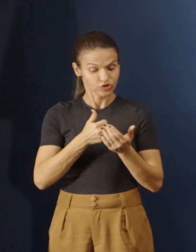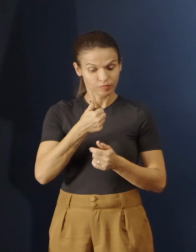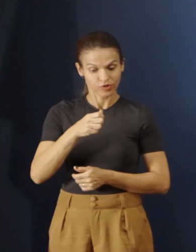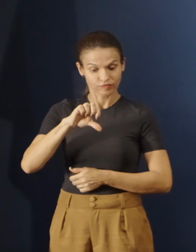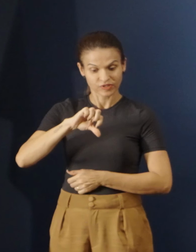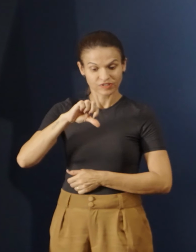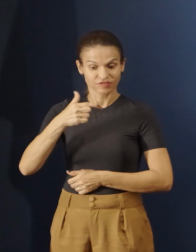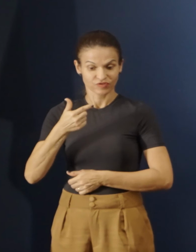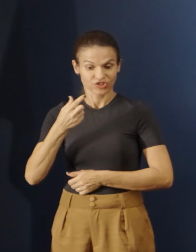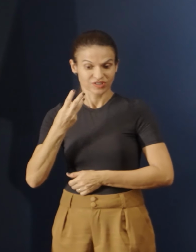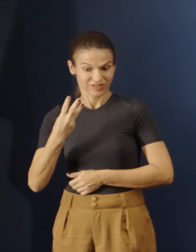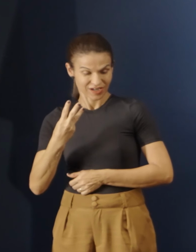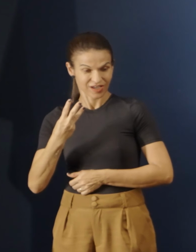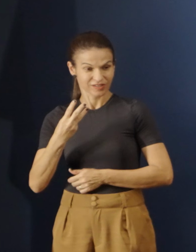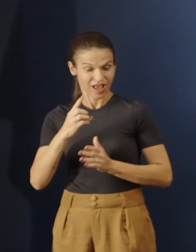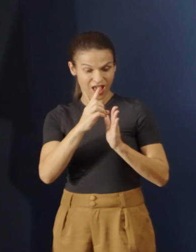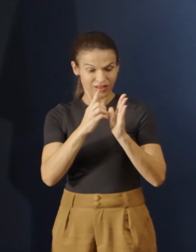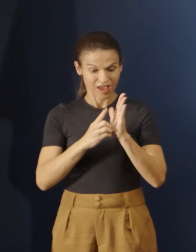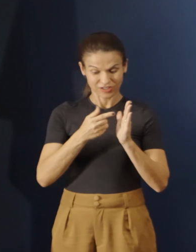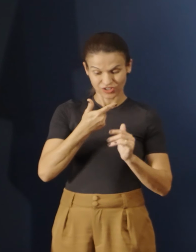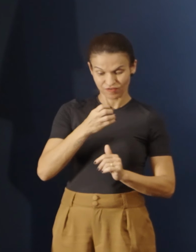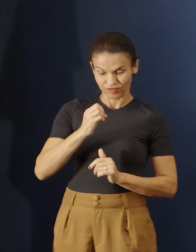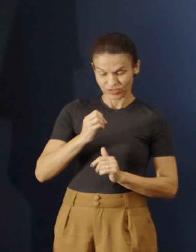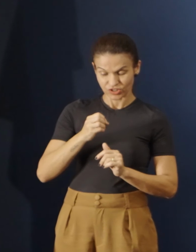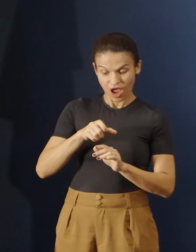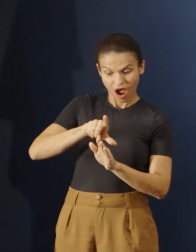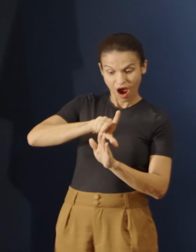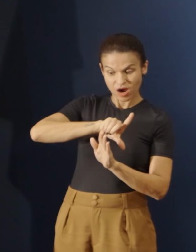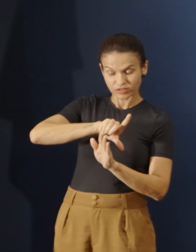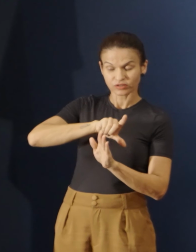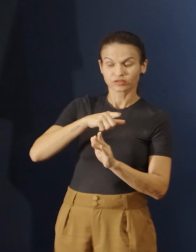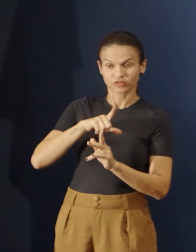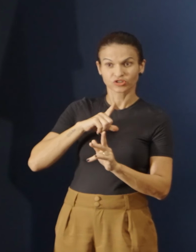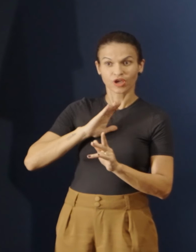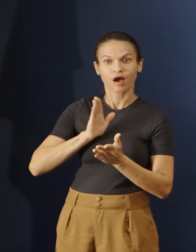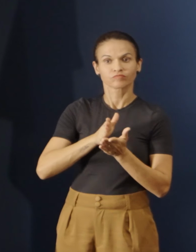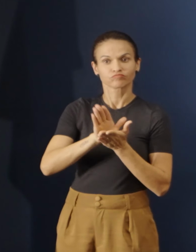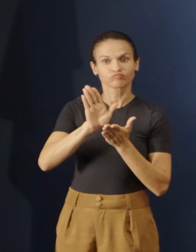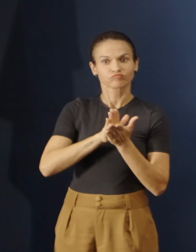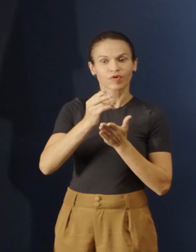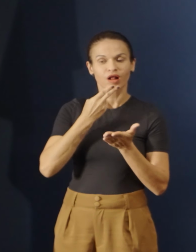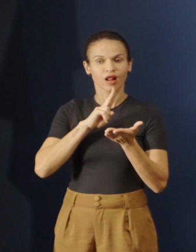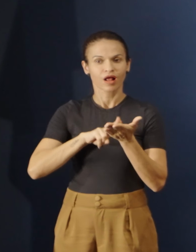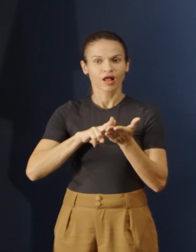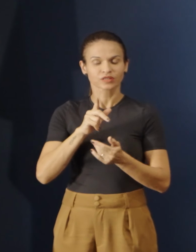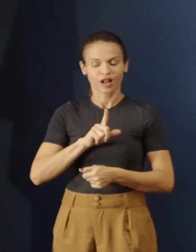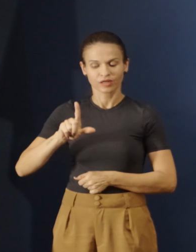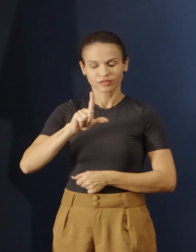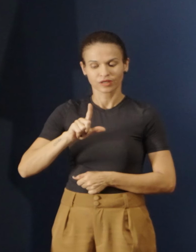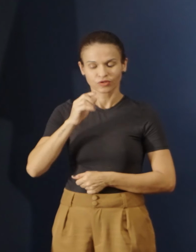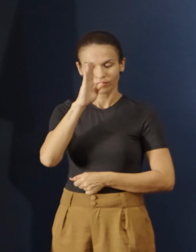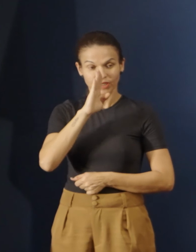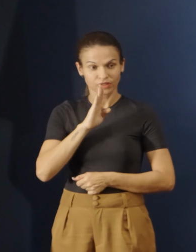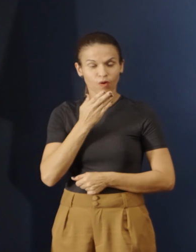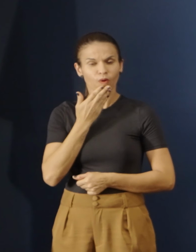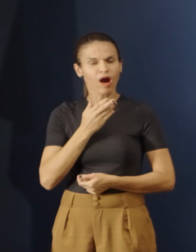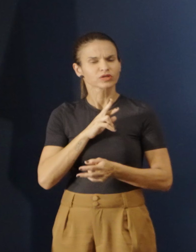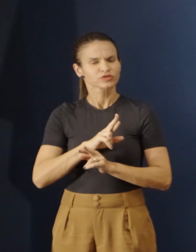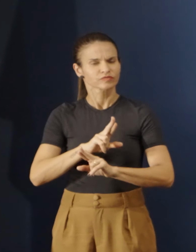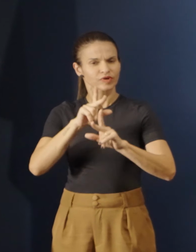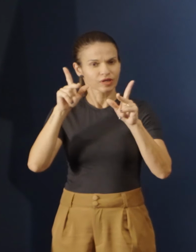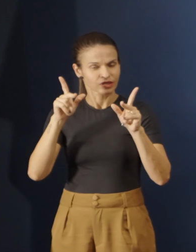Então, desde a década de 20 e até um pouco antes da década de 20, a gente vem publicando cartas na literatura brasileira. Qual a